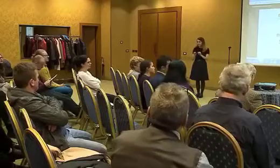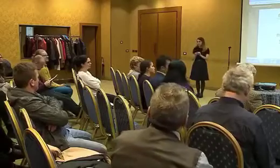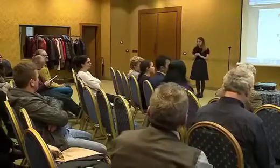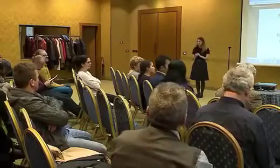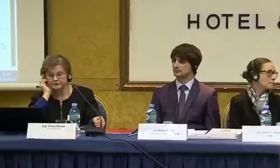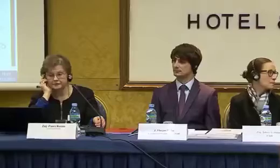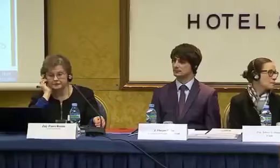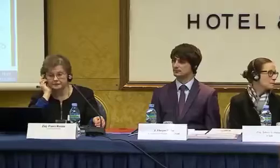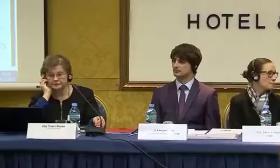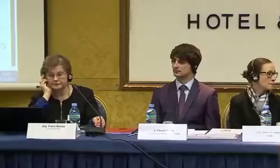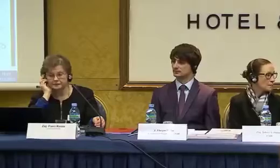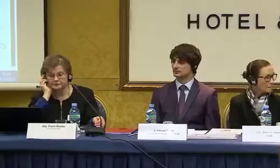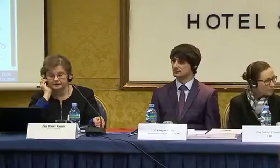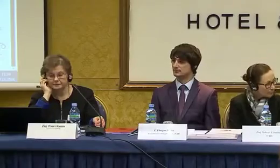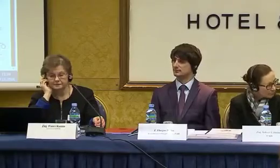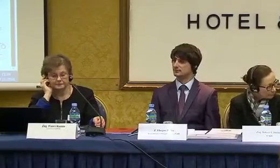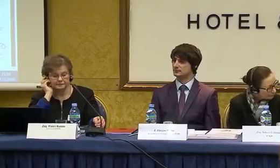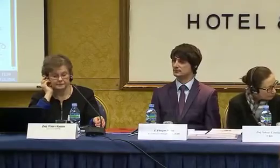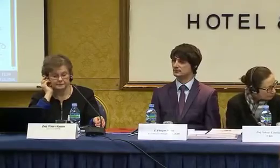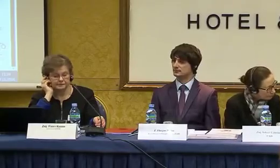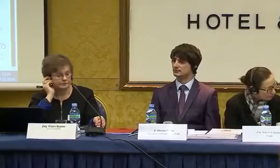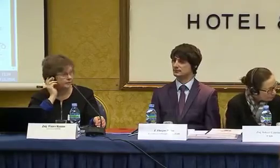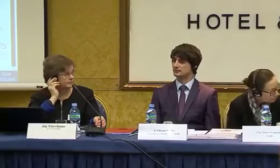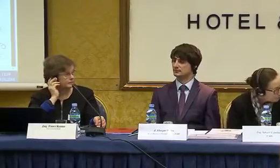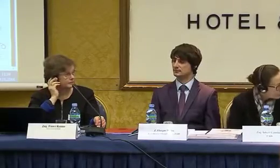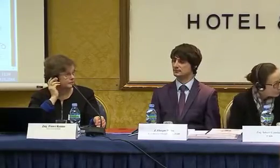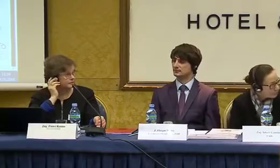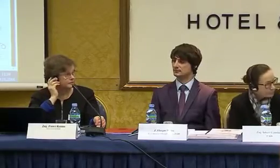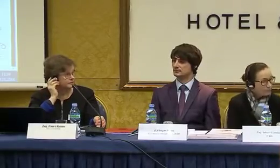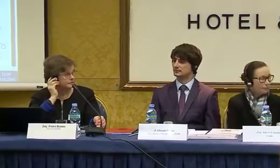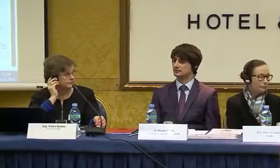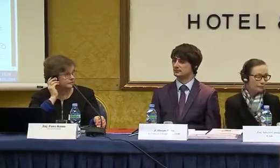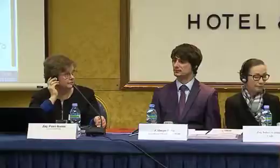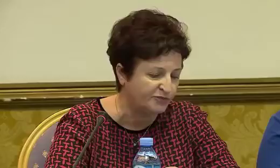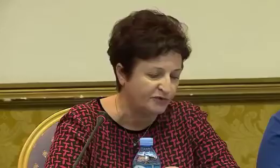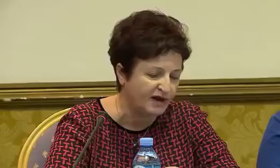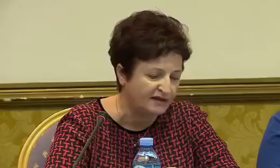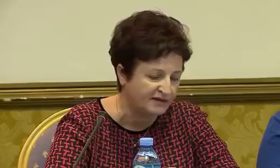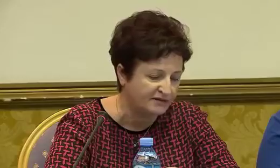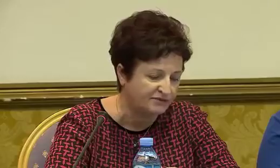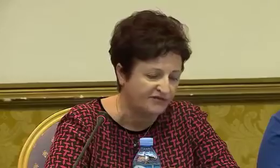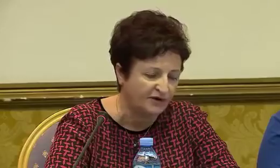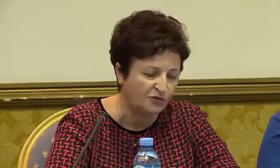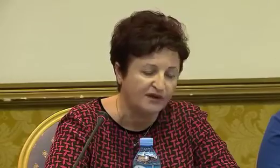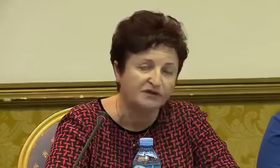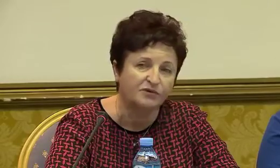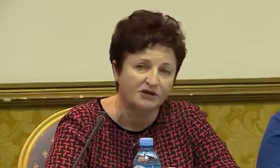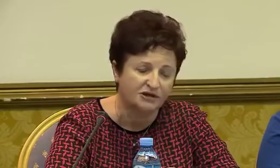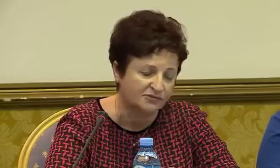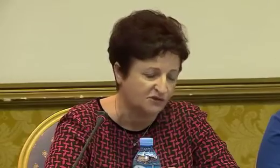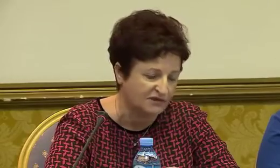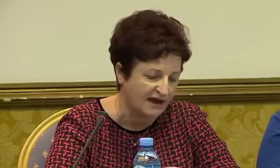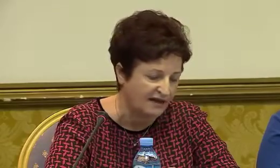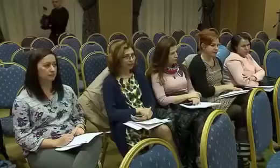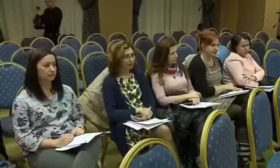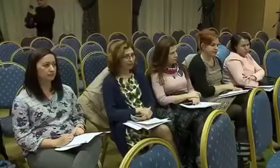vitin 2015, po cilat janë disa prej gjetjeve të tij. Ky grup përballet me fenomenet përjashtimit social me një